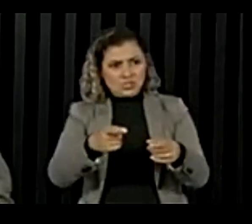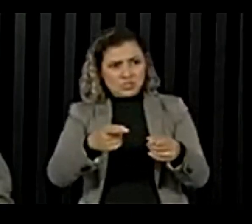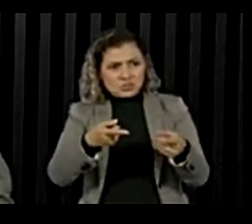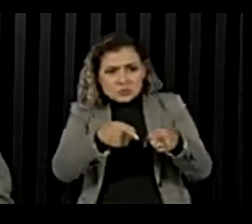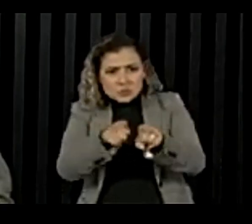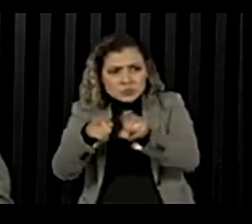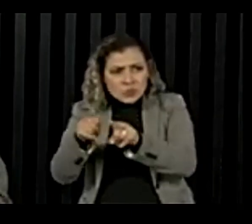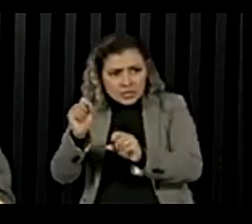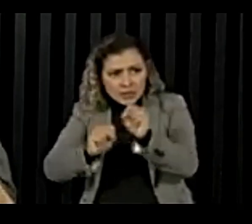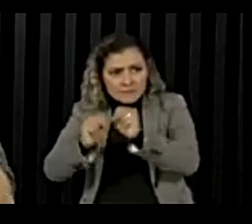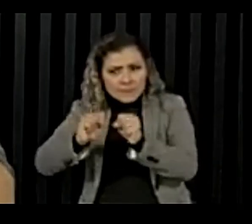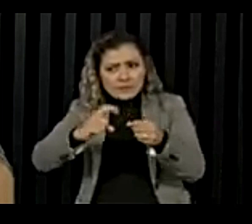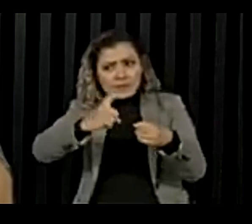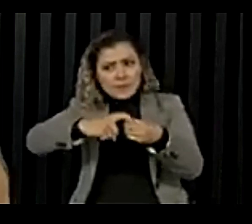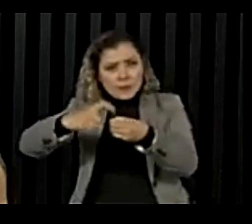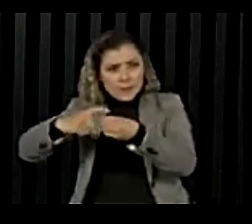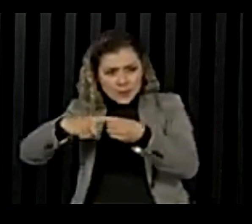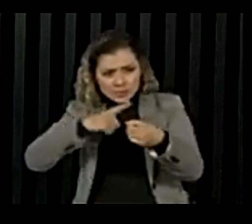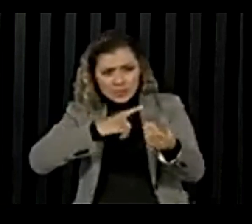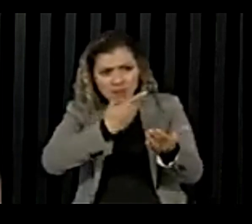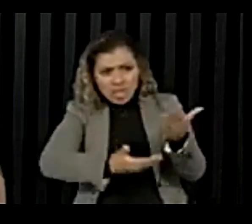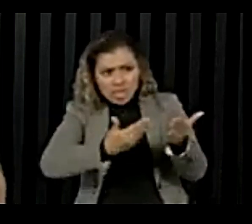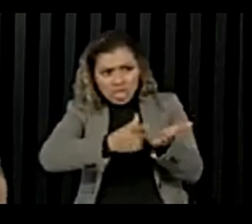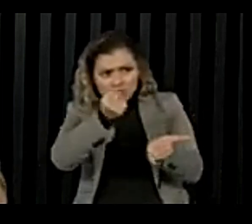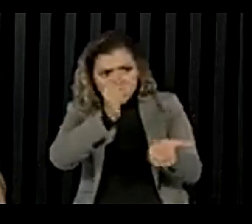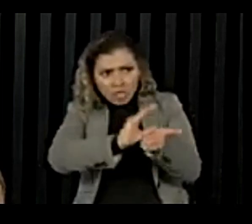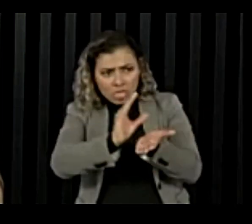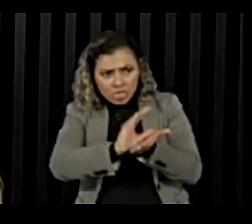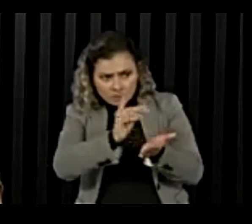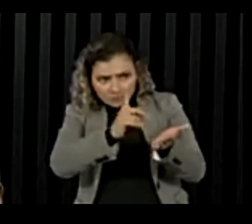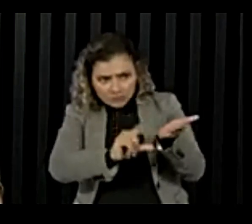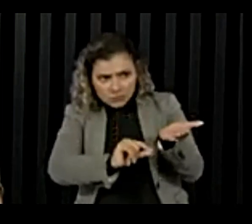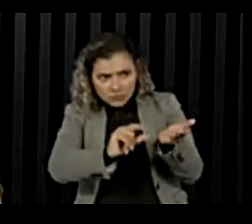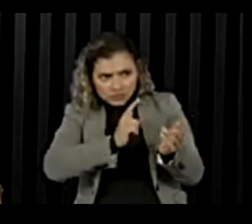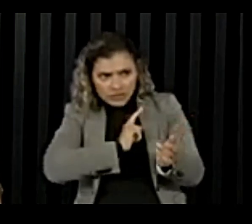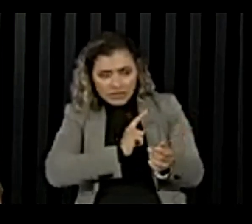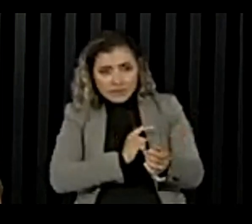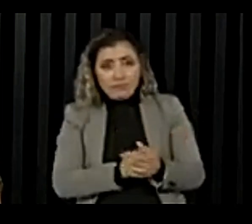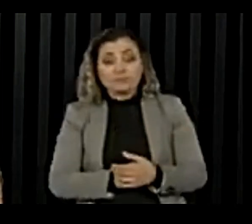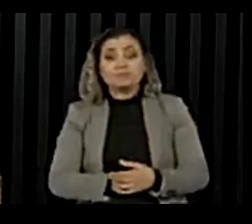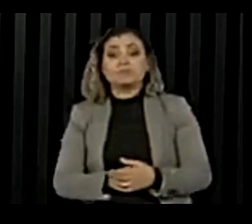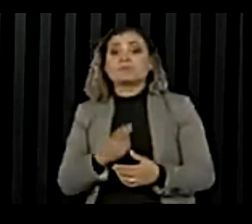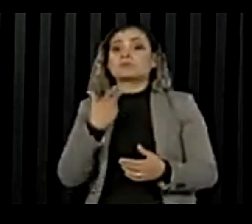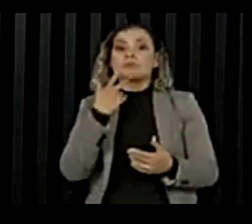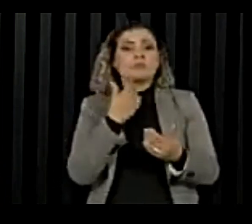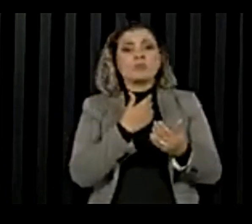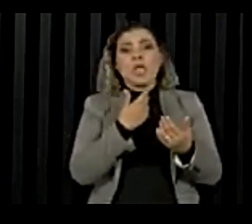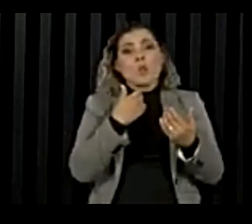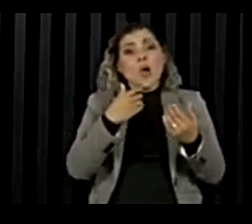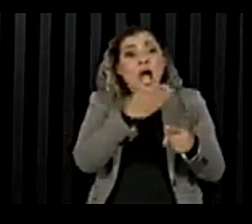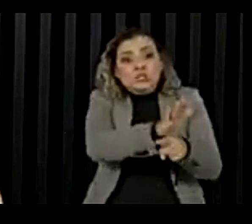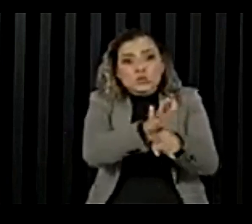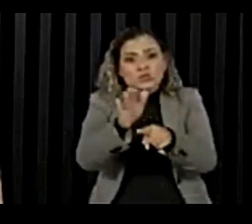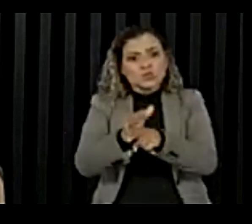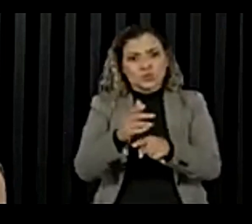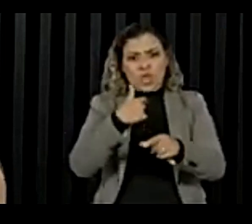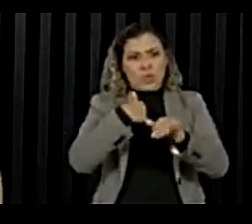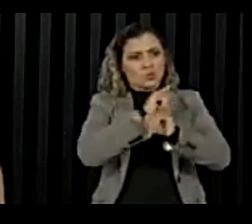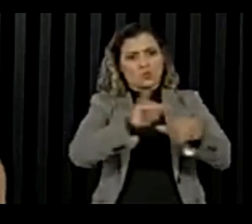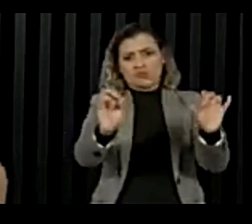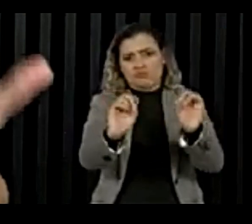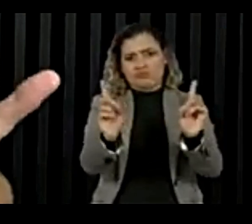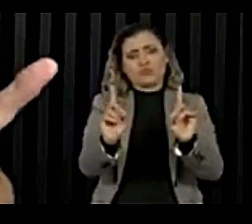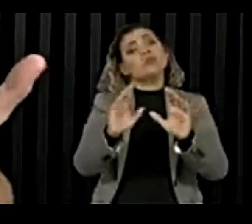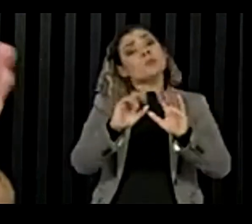Bom, quando eu digo que eu não divulgo tudo que eu faço de ajuda, é porque tem muita coisa que as pessoas não sabem, mas